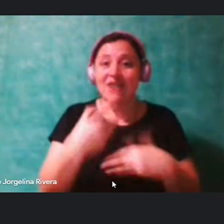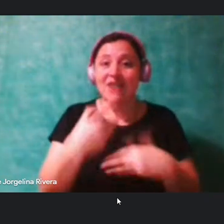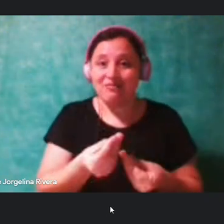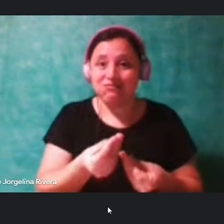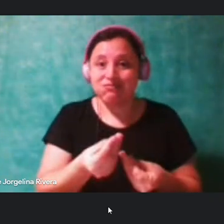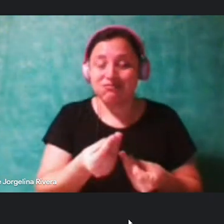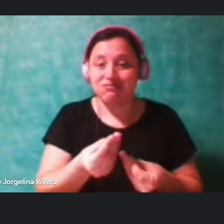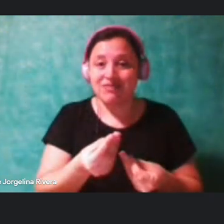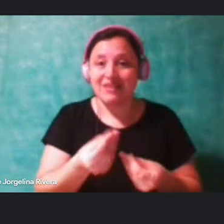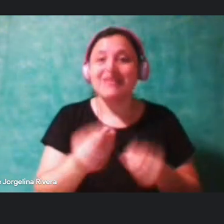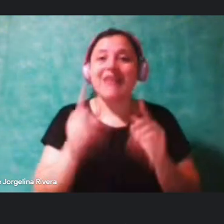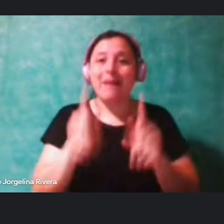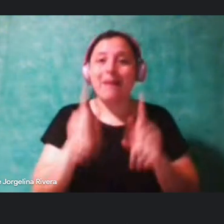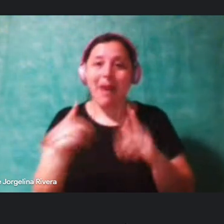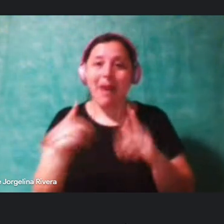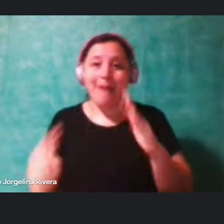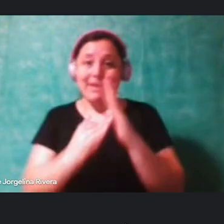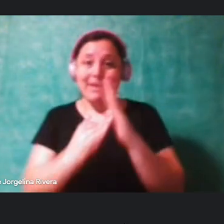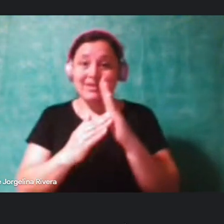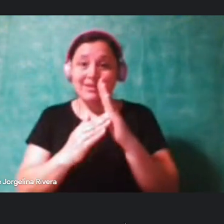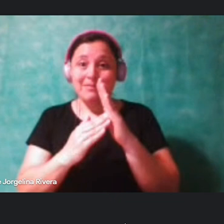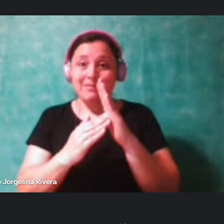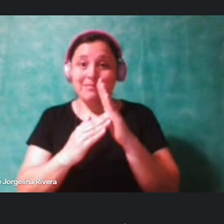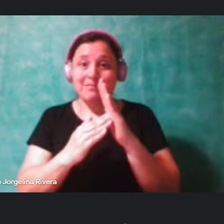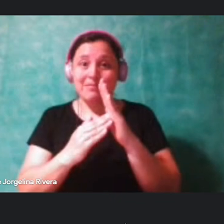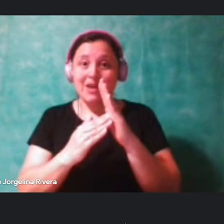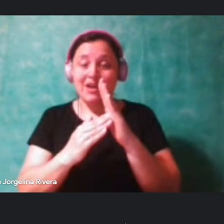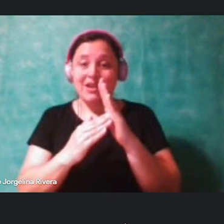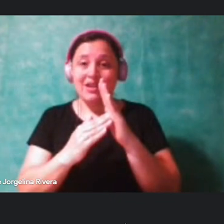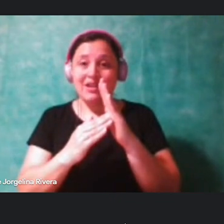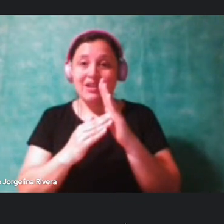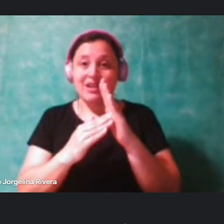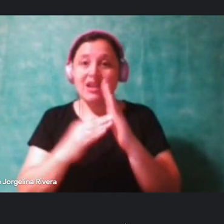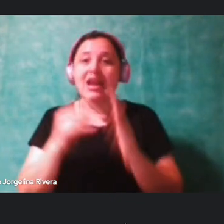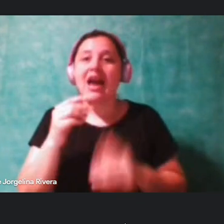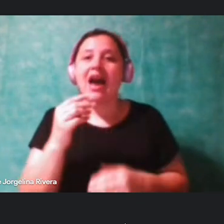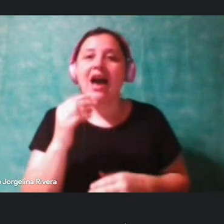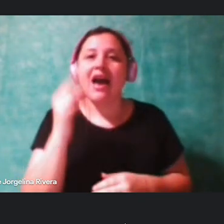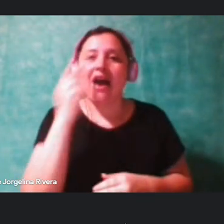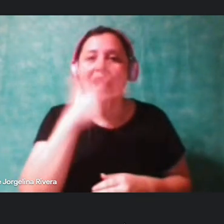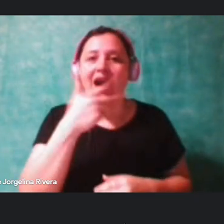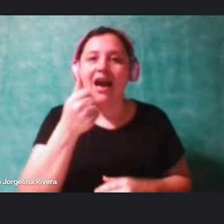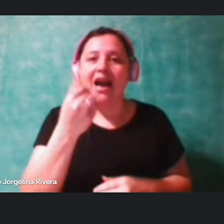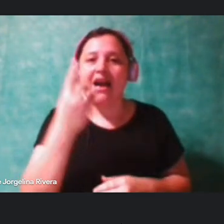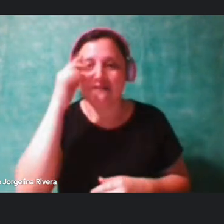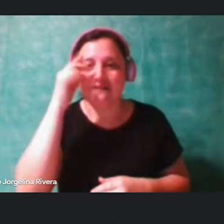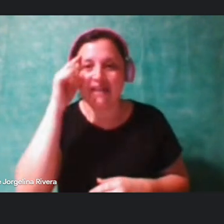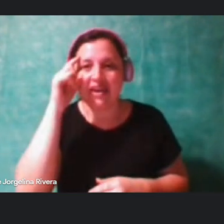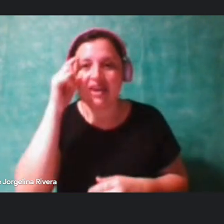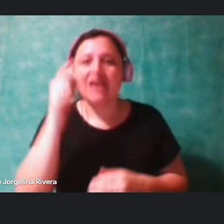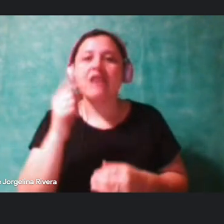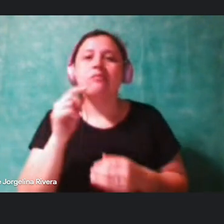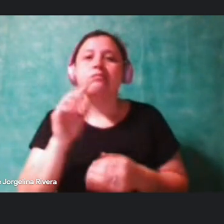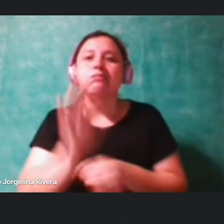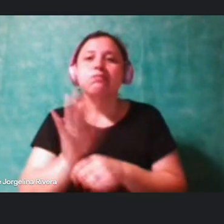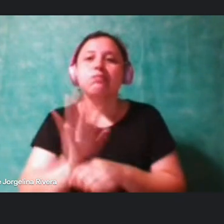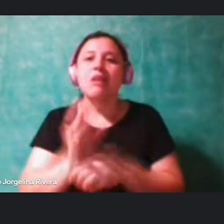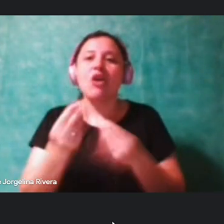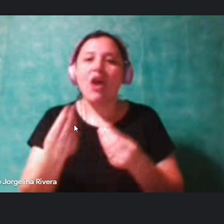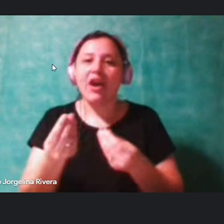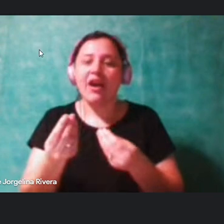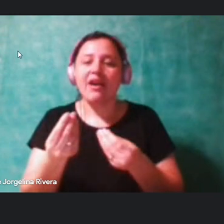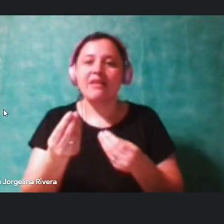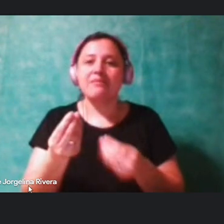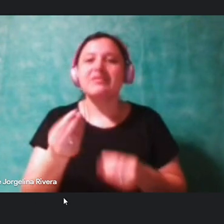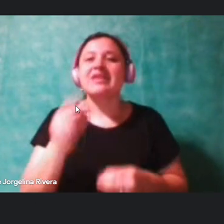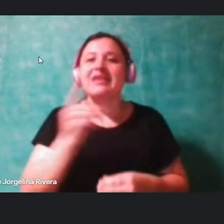traduce? Tener. Tener. Y do, Entonces, principal, hacer. hacer. Cuando